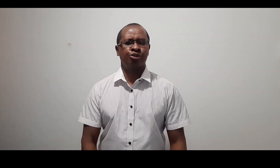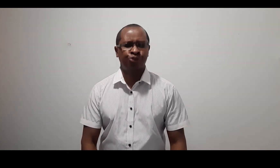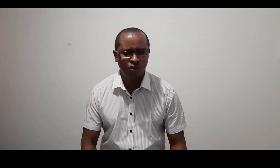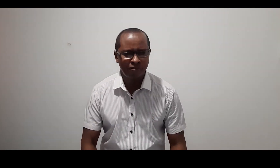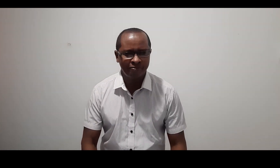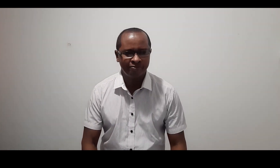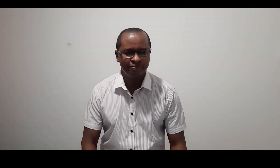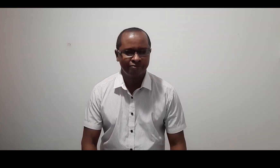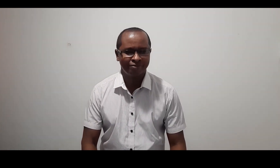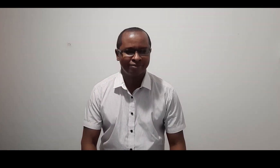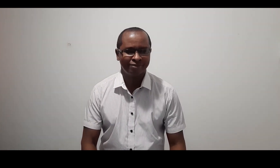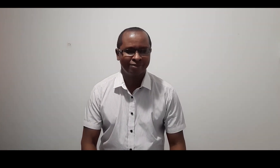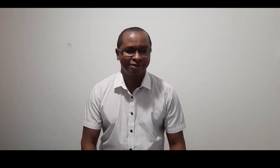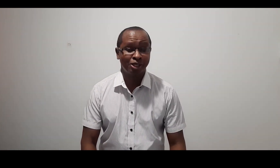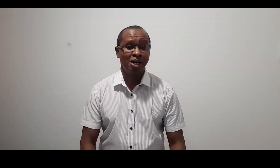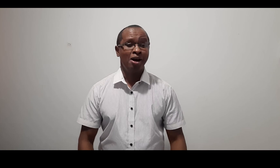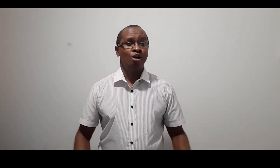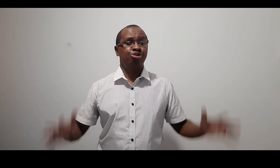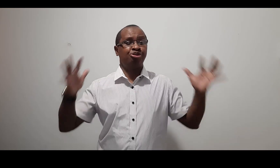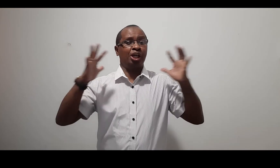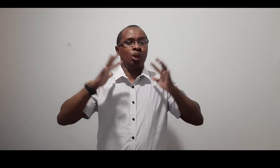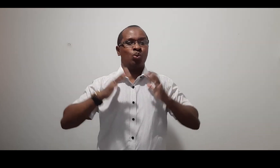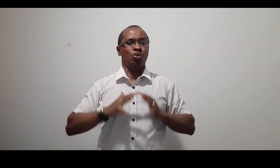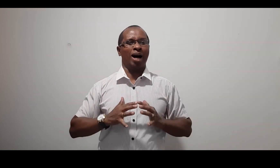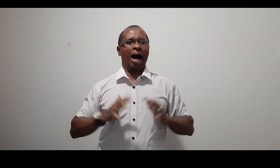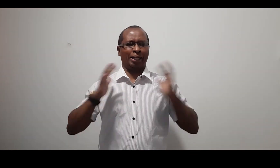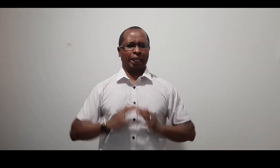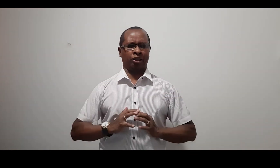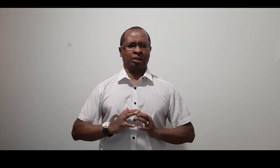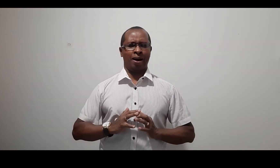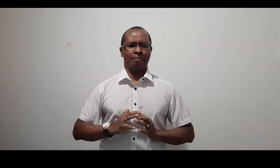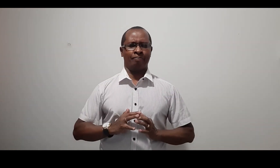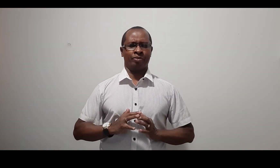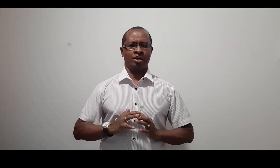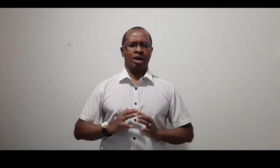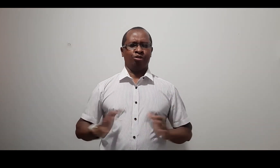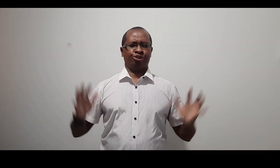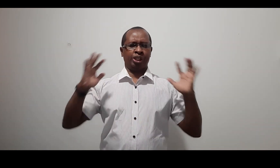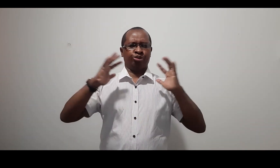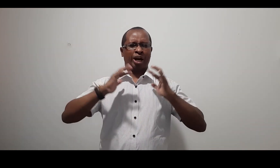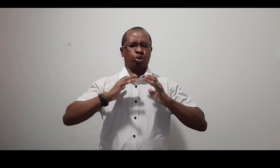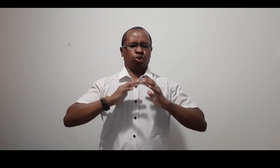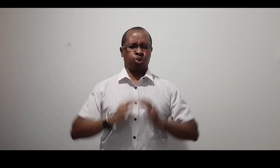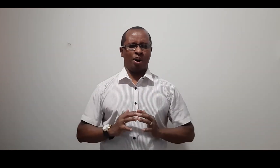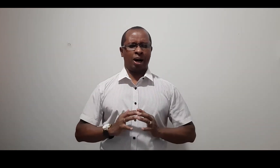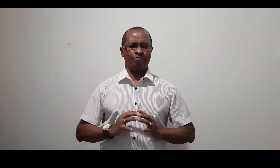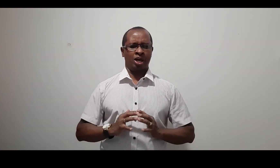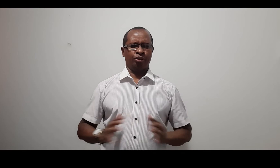marary ny fo satria feno aretina feno fanotoana